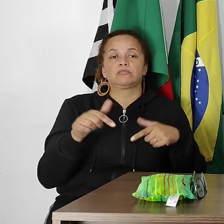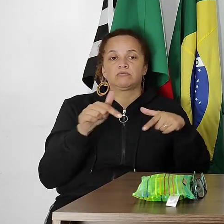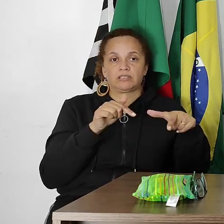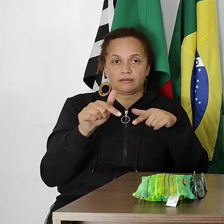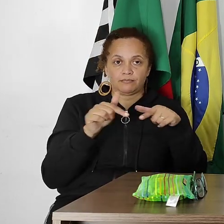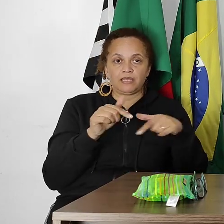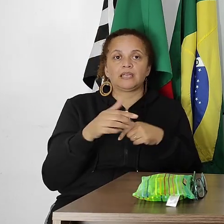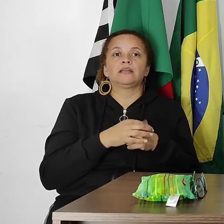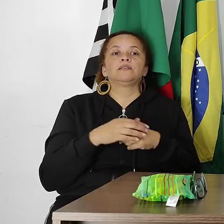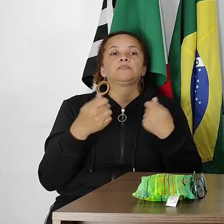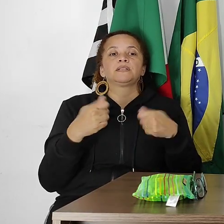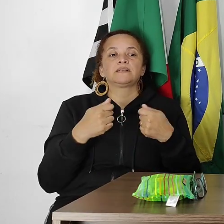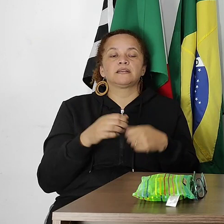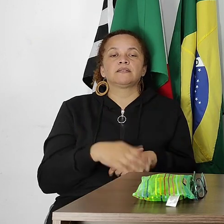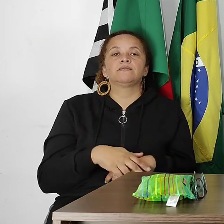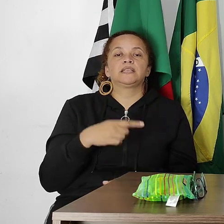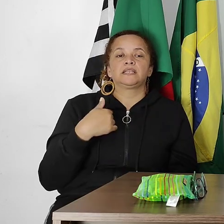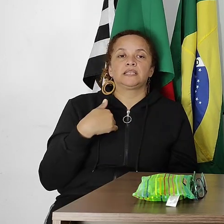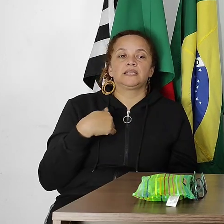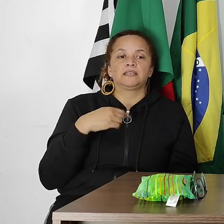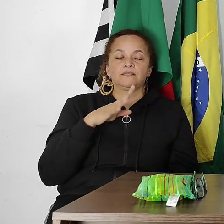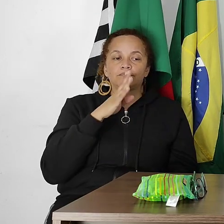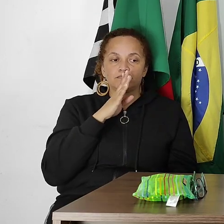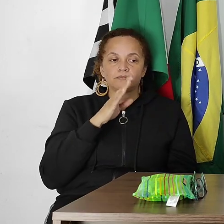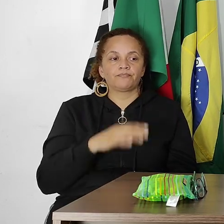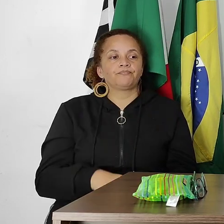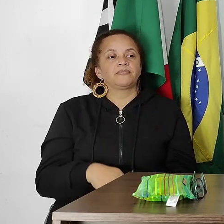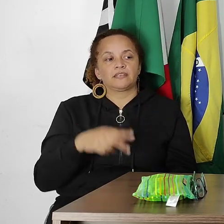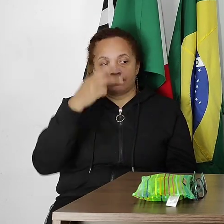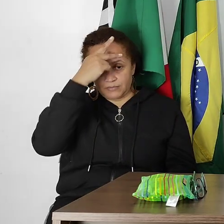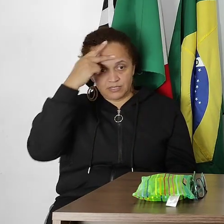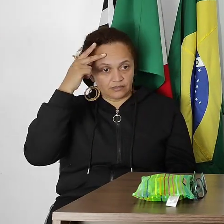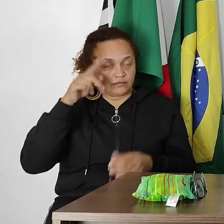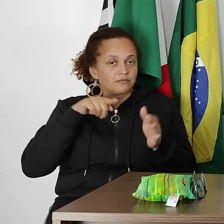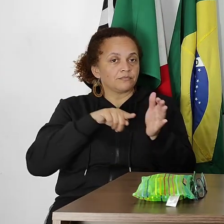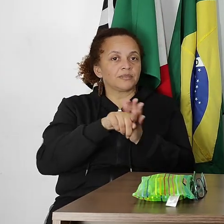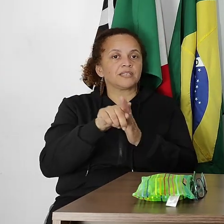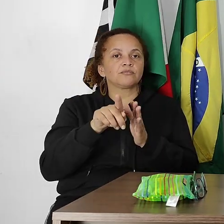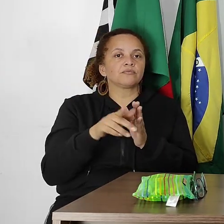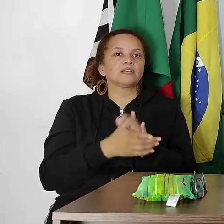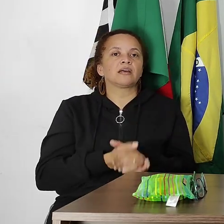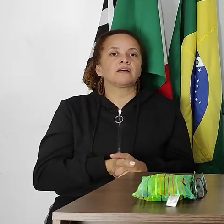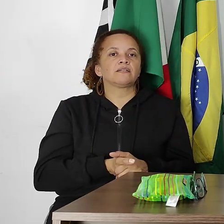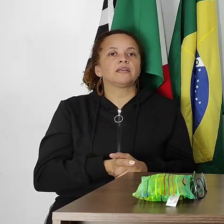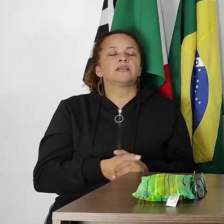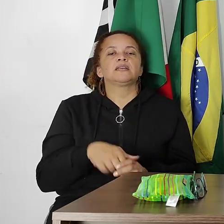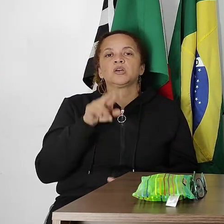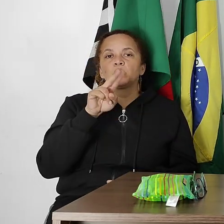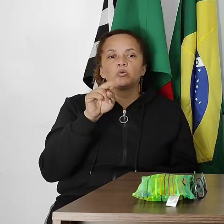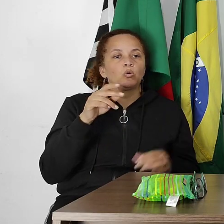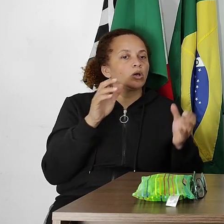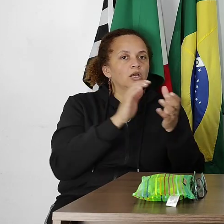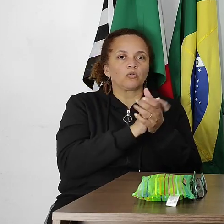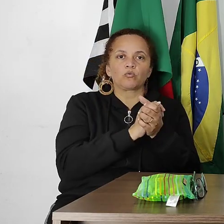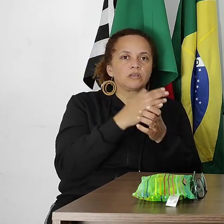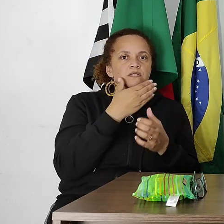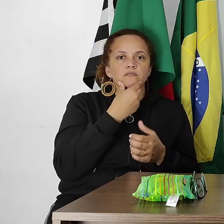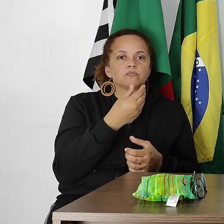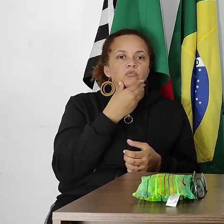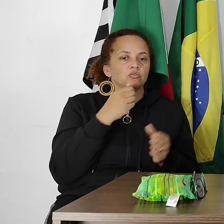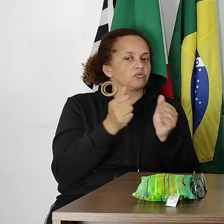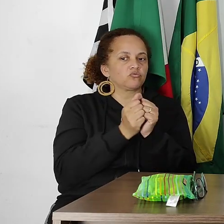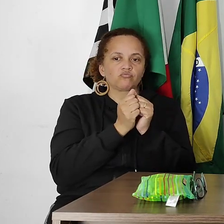vivia, né? E todo mundo perguntava onde eu trabalhava, iam fazer festas e coisas, eu não tinha meu marido do lado. Eu quase não ia nas